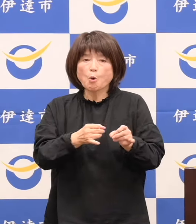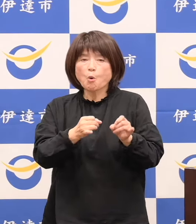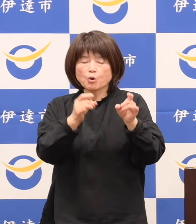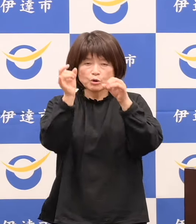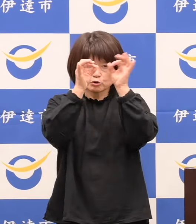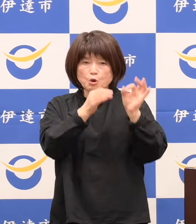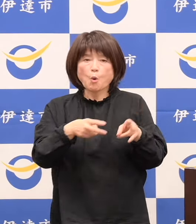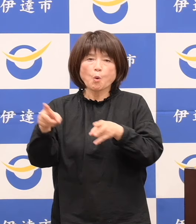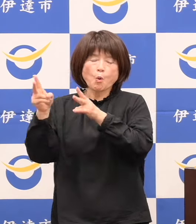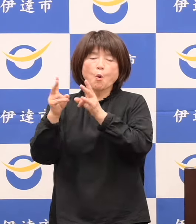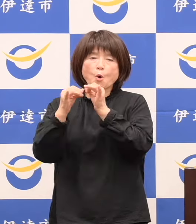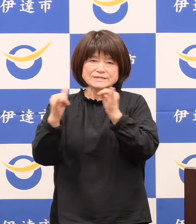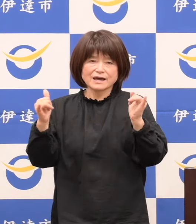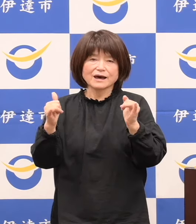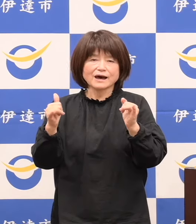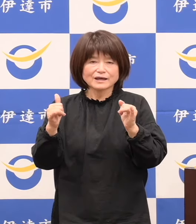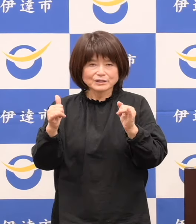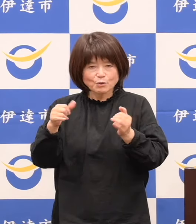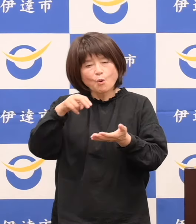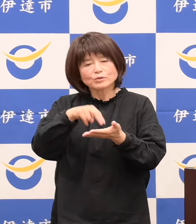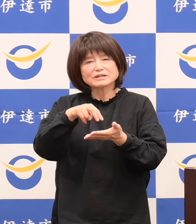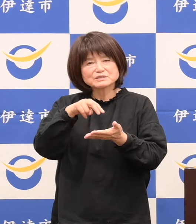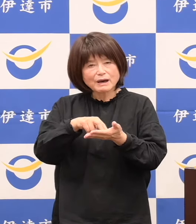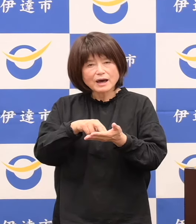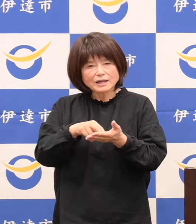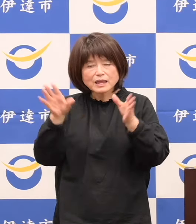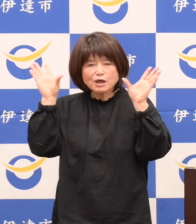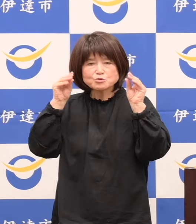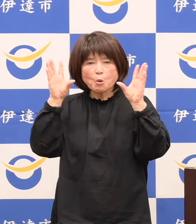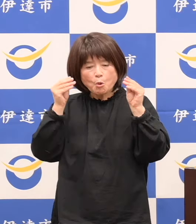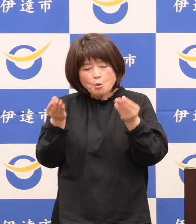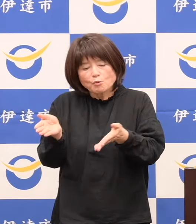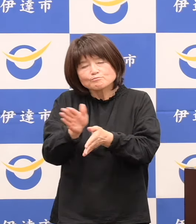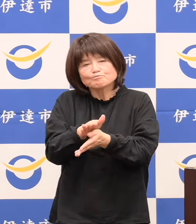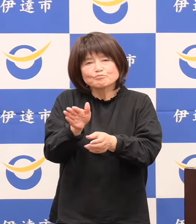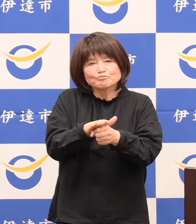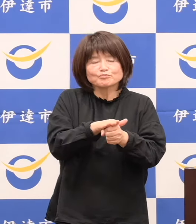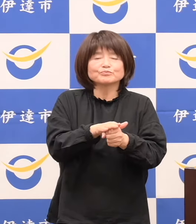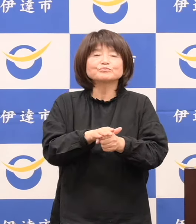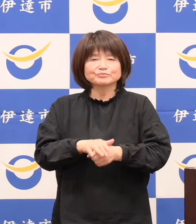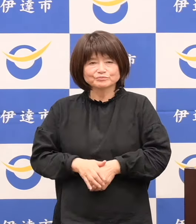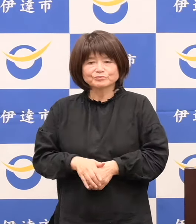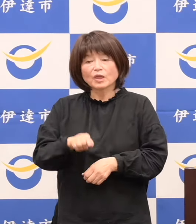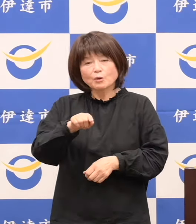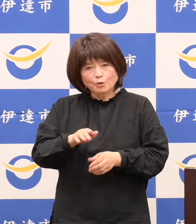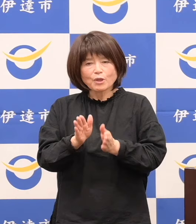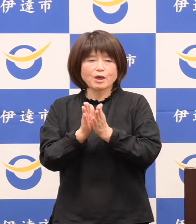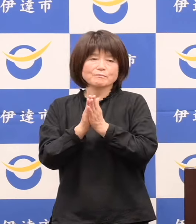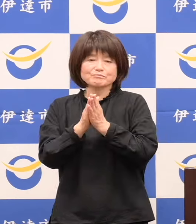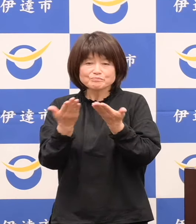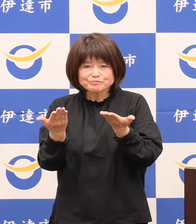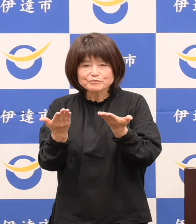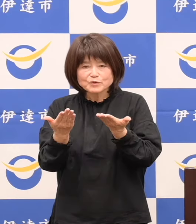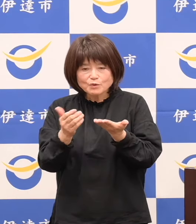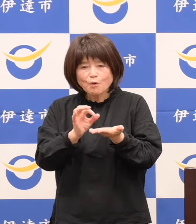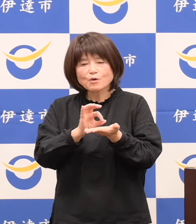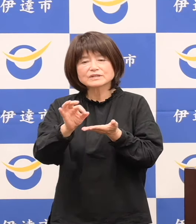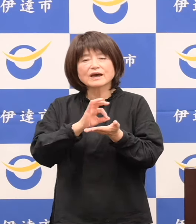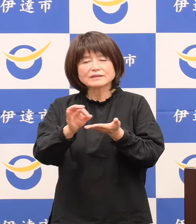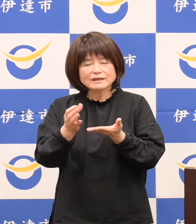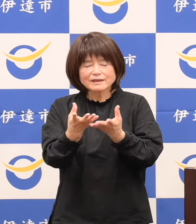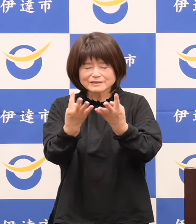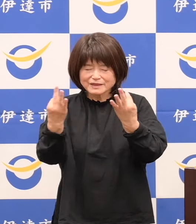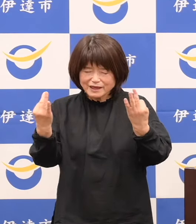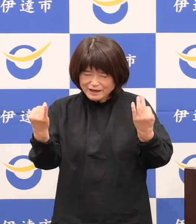要とする情報を取り入れてまいりました。この観光ガイドブックを活用いただきまして、多くの皆